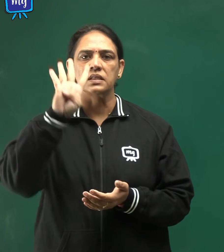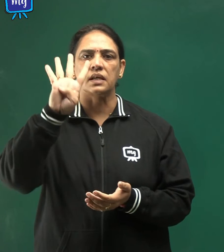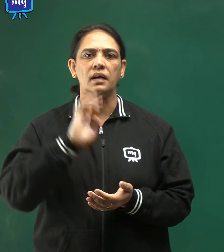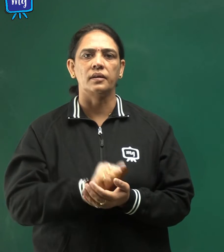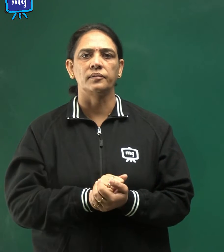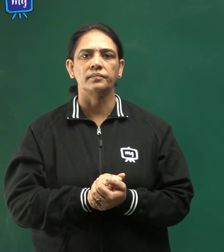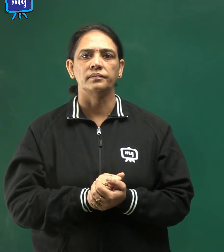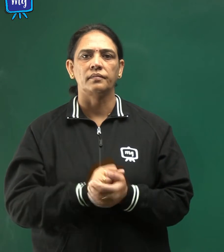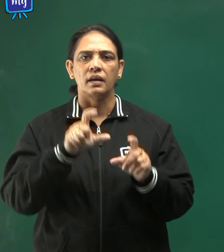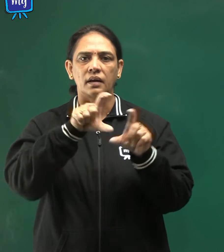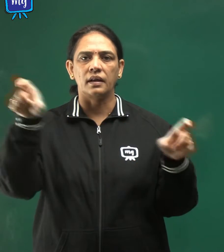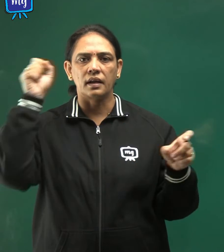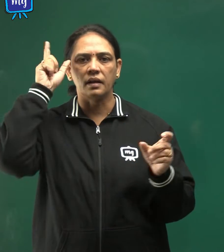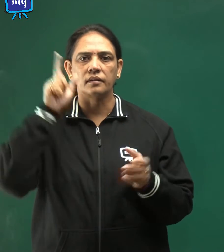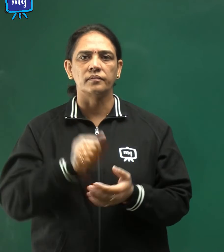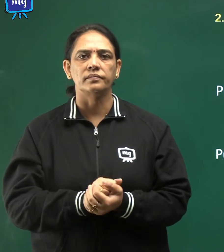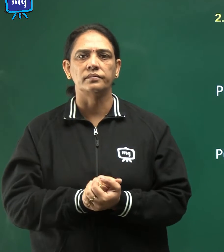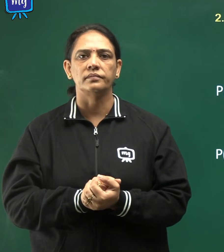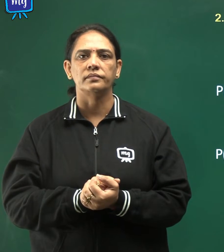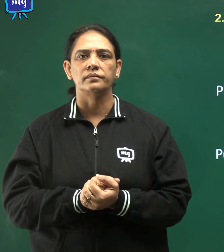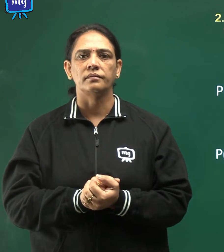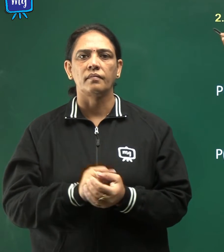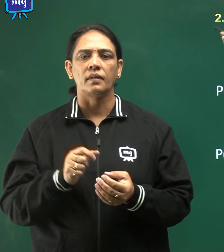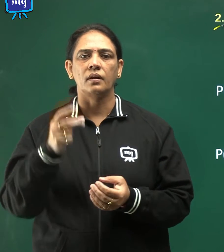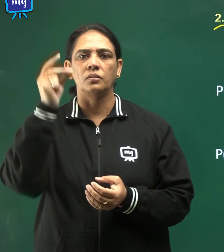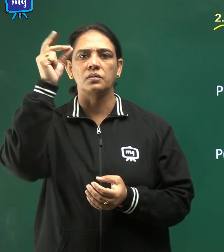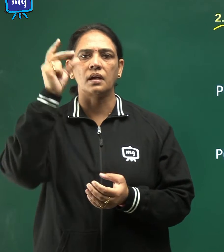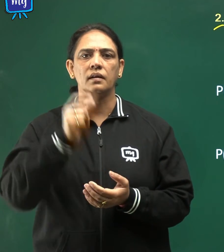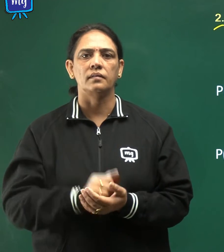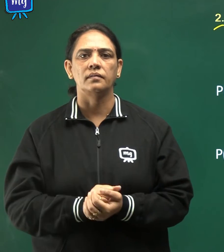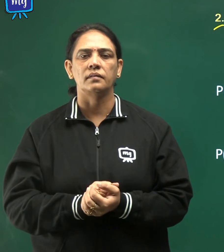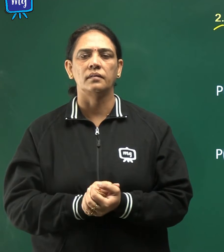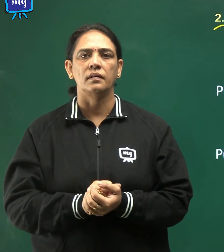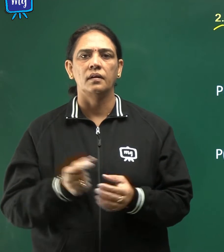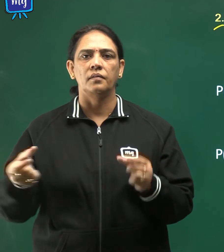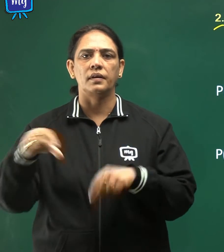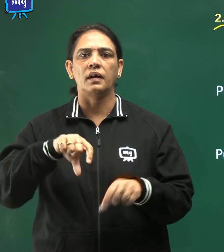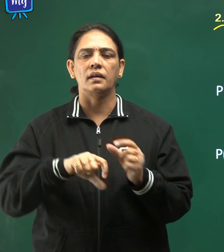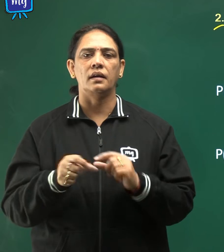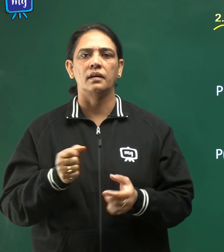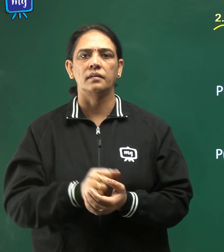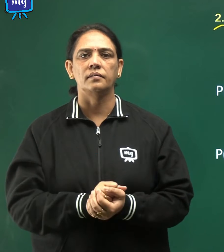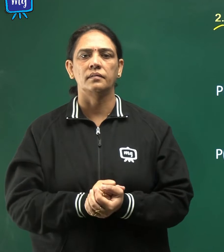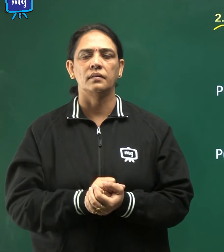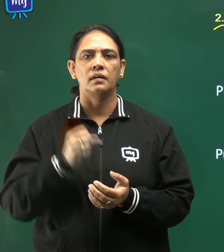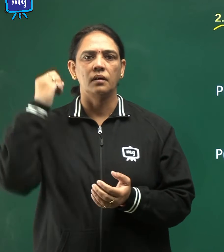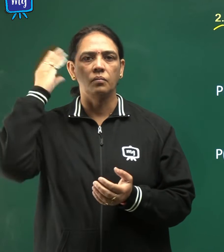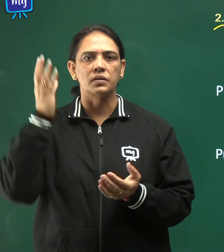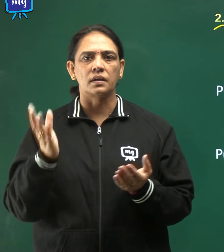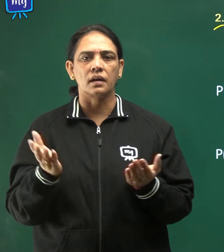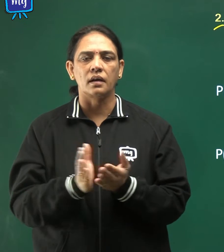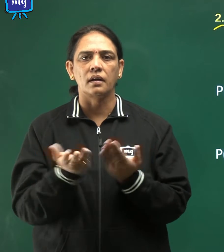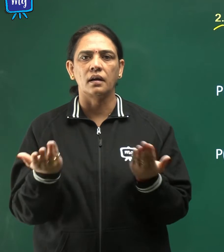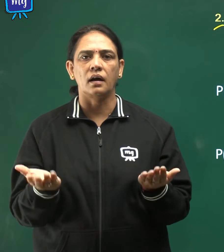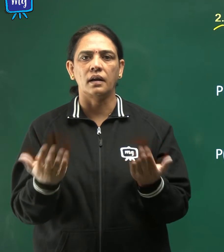1/4। समझ आ गया? दूसरा, विज्ञान की पुस्तकें आने की